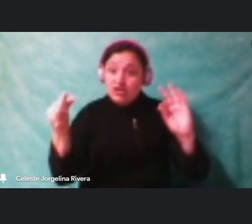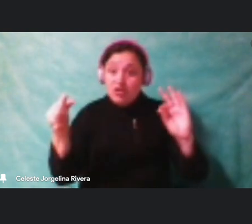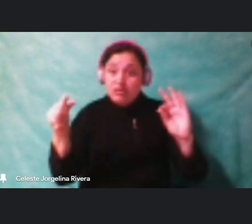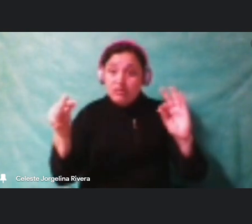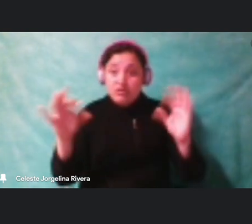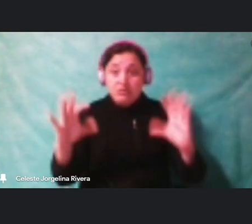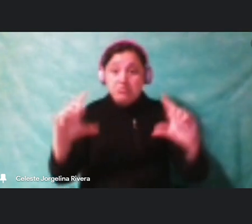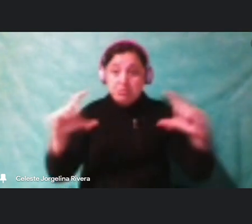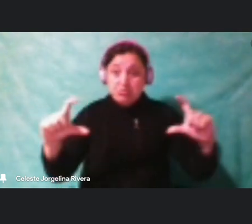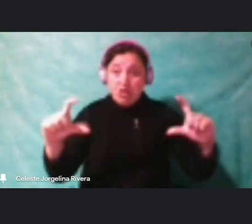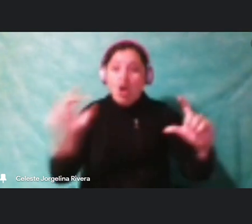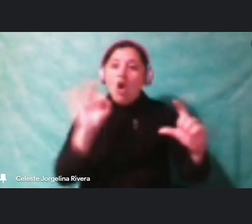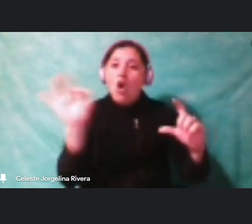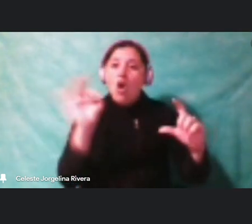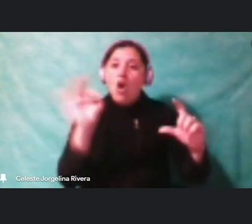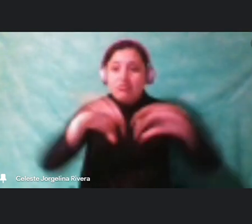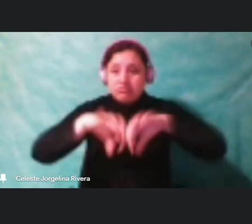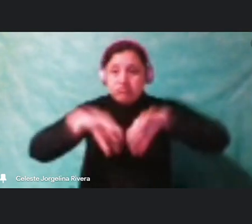¿Mm?